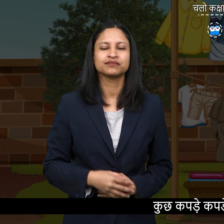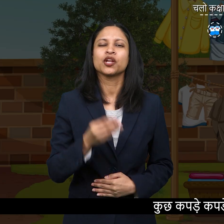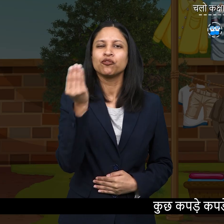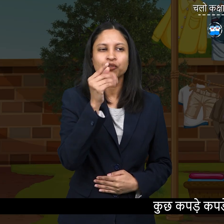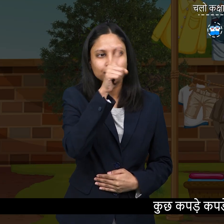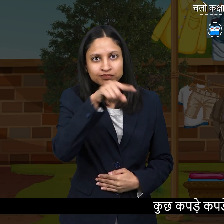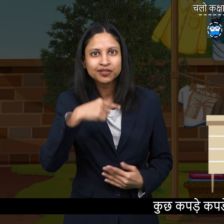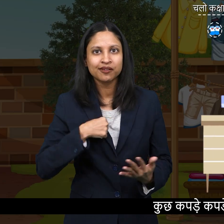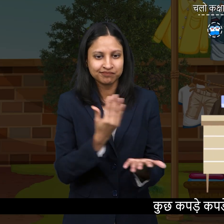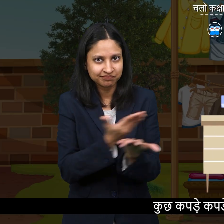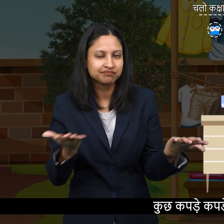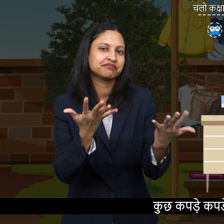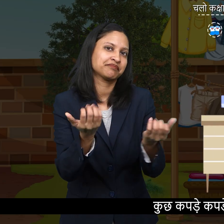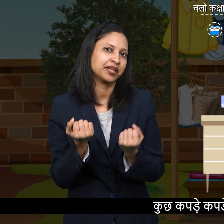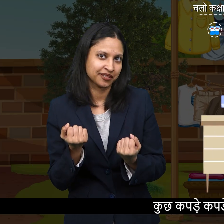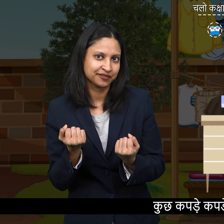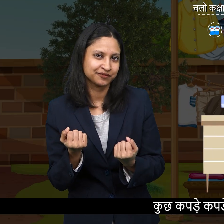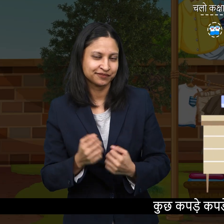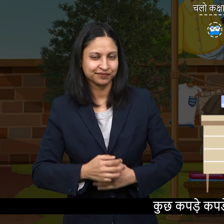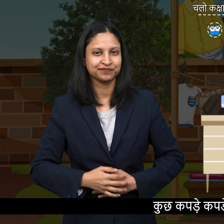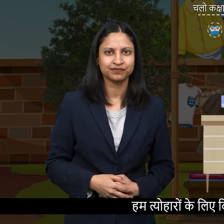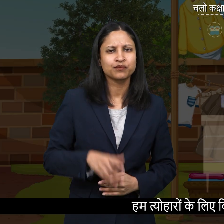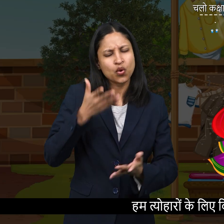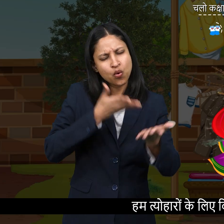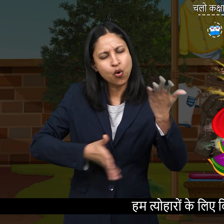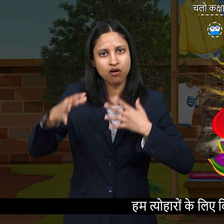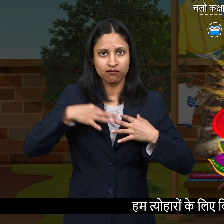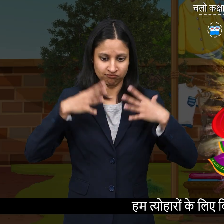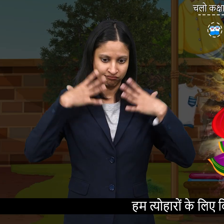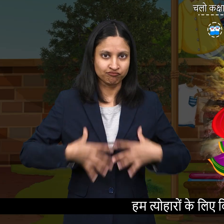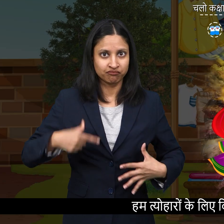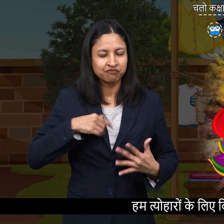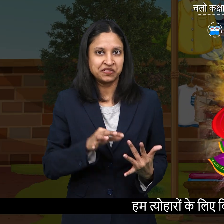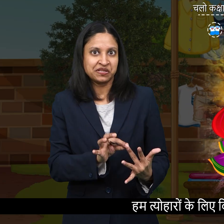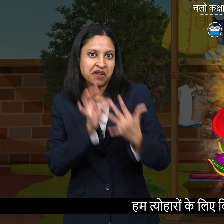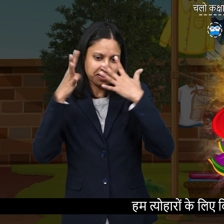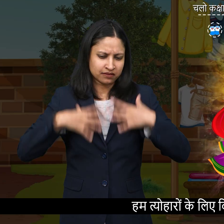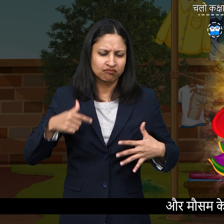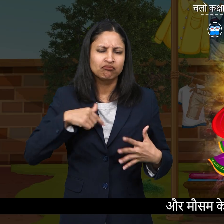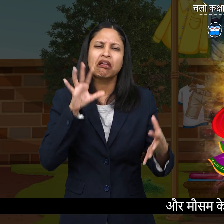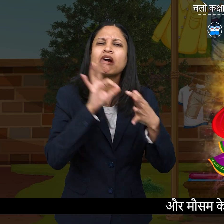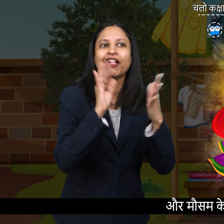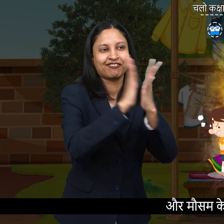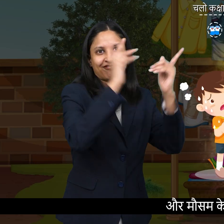कुछ कपड़े दर्जी से सिलवाते हैं। हम त्योहारों के लिए विशेष कपड़े पहनते हैं और मौसम के अनुसार